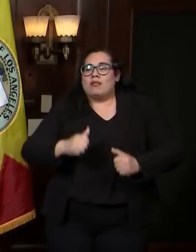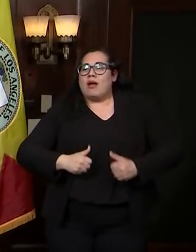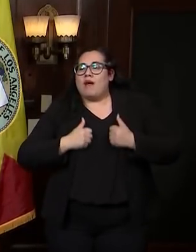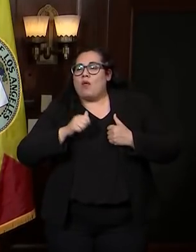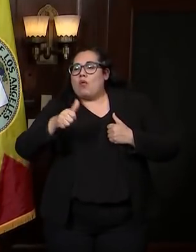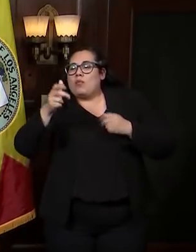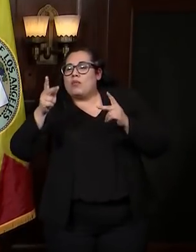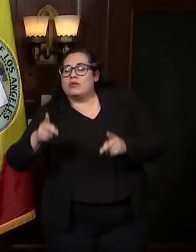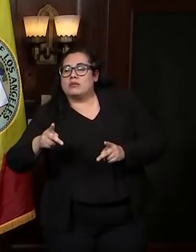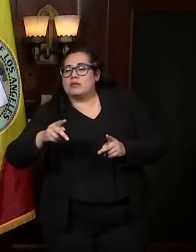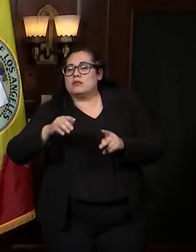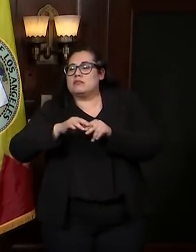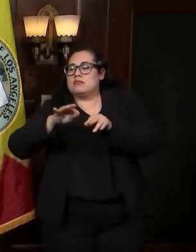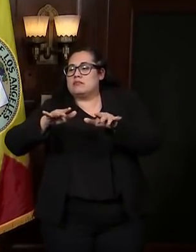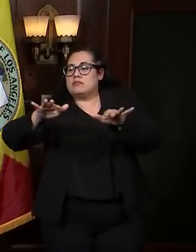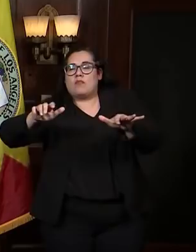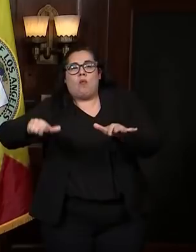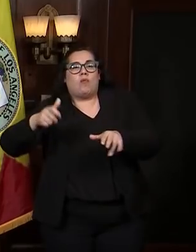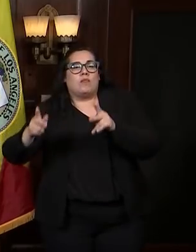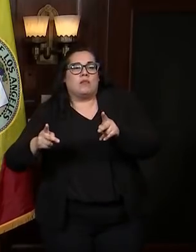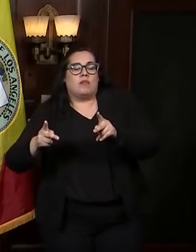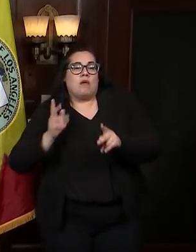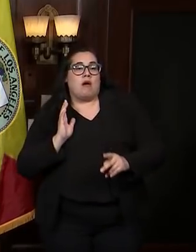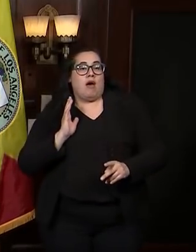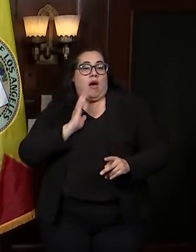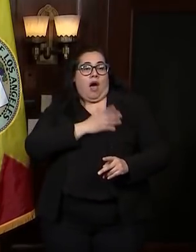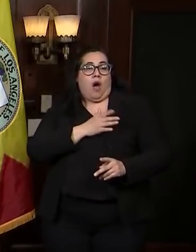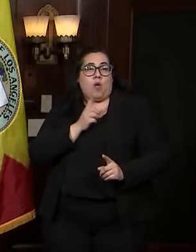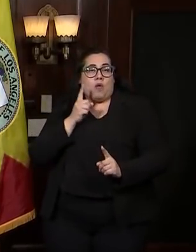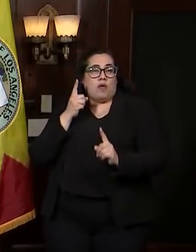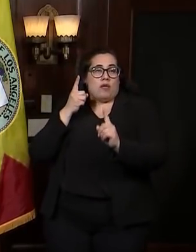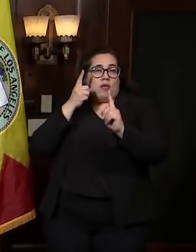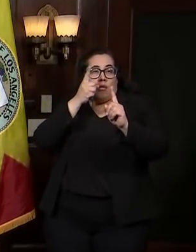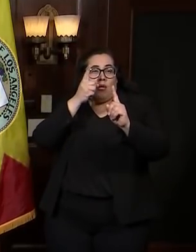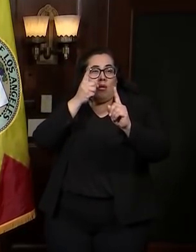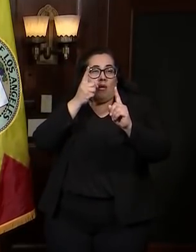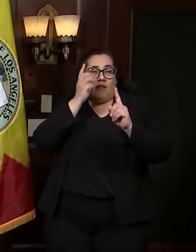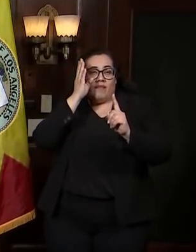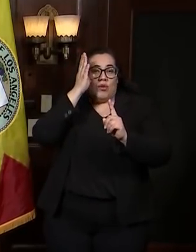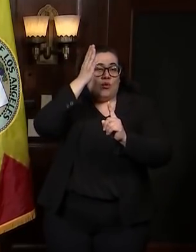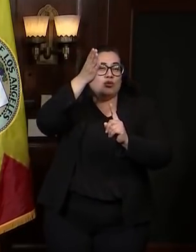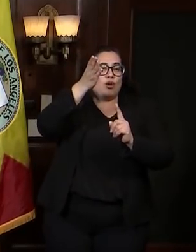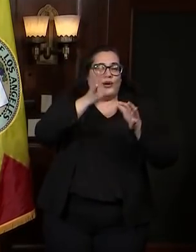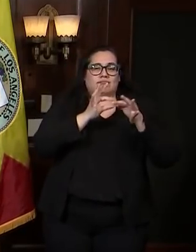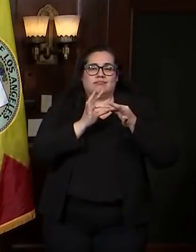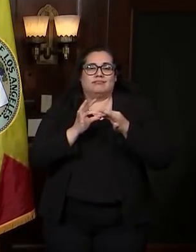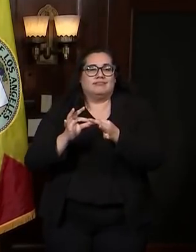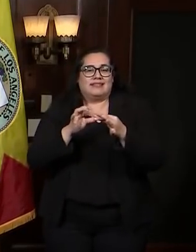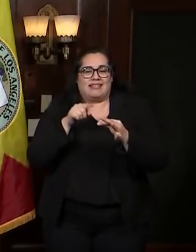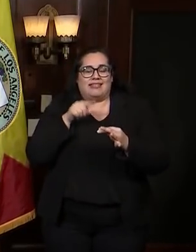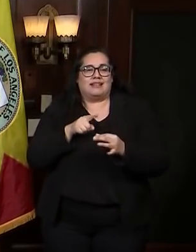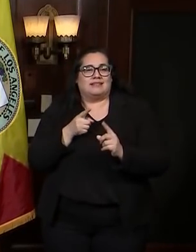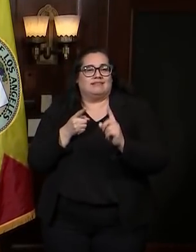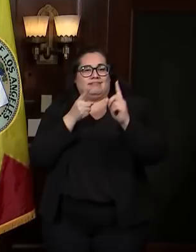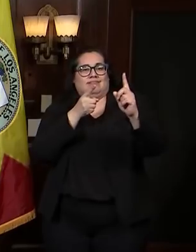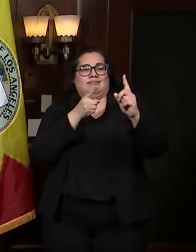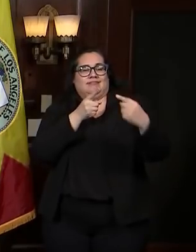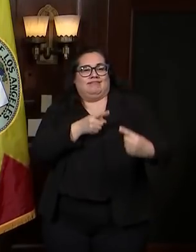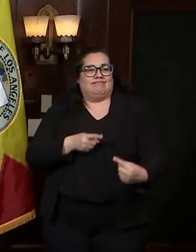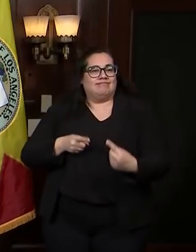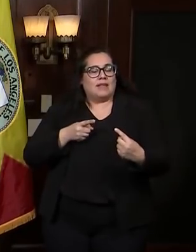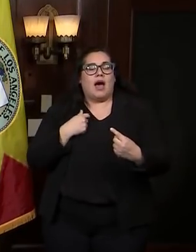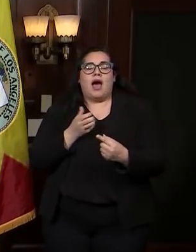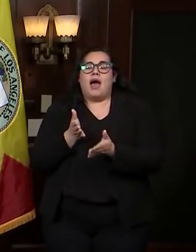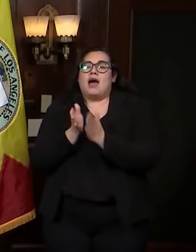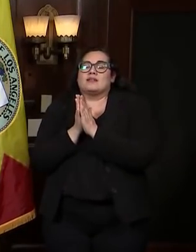a otra persona. Nuestros destinos están unidos en esta lucha y por eso le